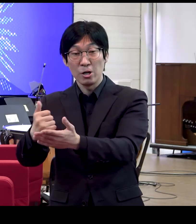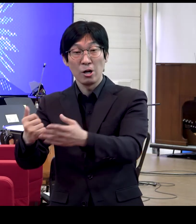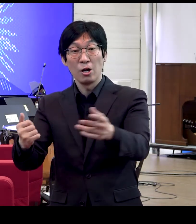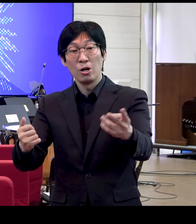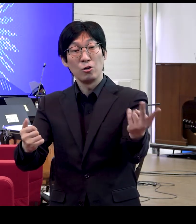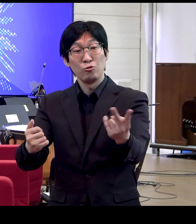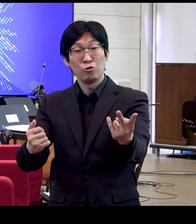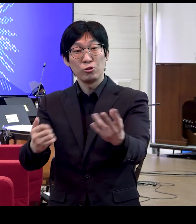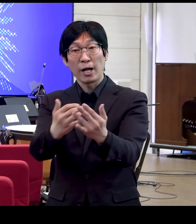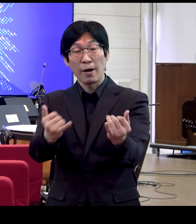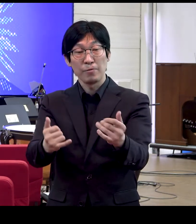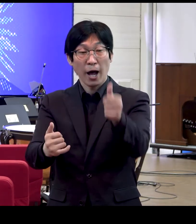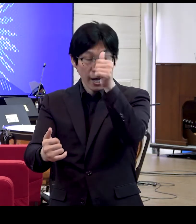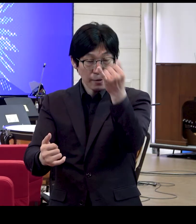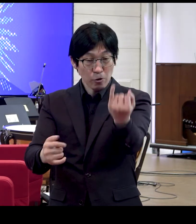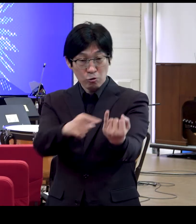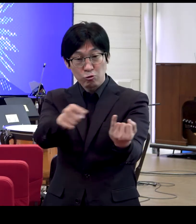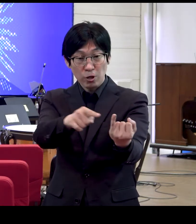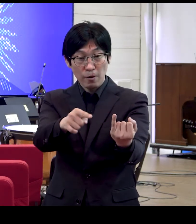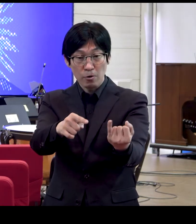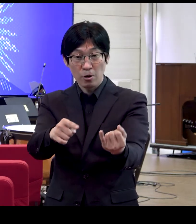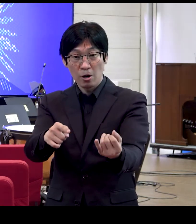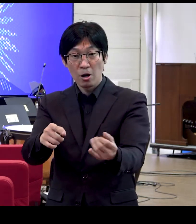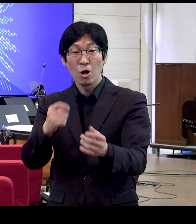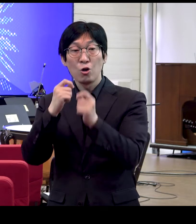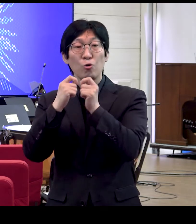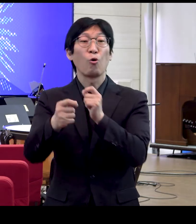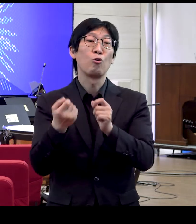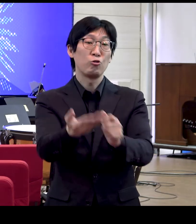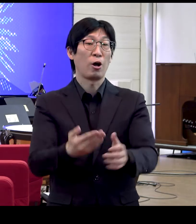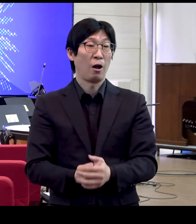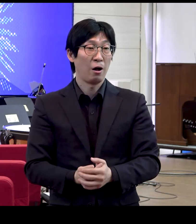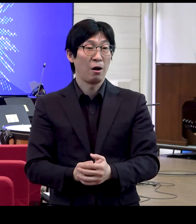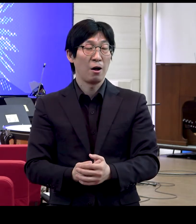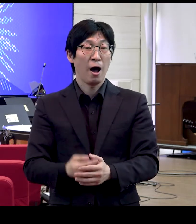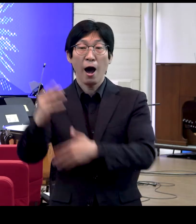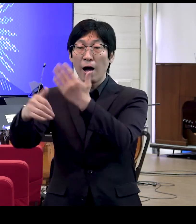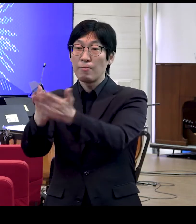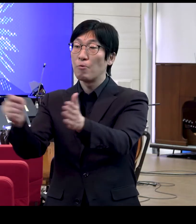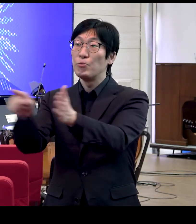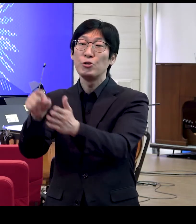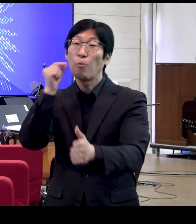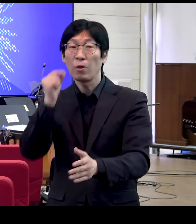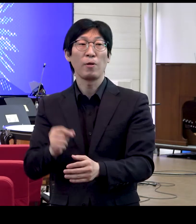속였다. 하나님을 신뢰할 수 없다. 그런 얘기 아니에요.